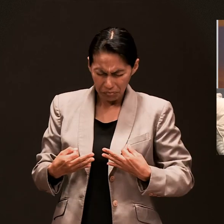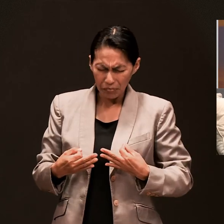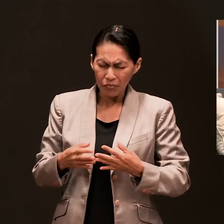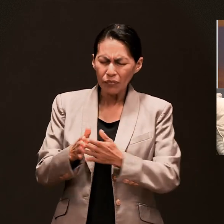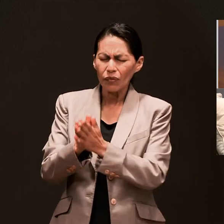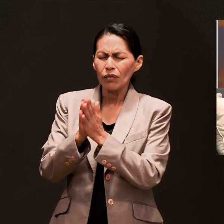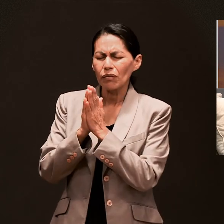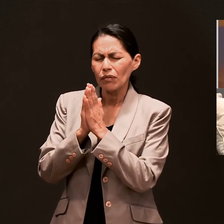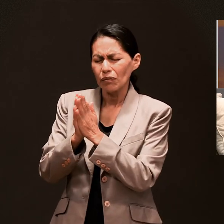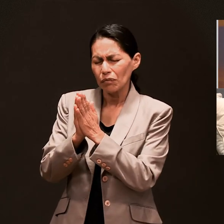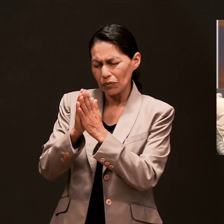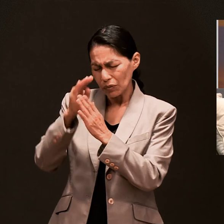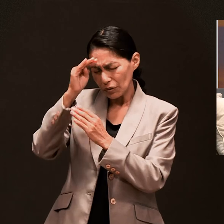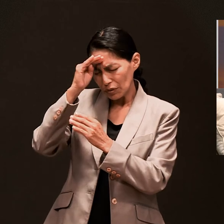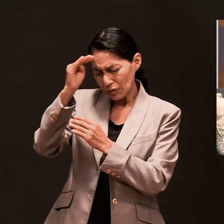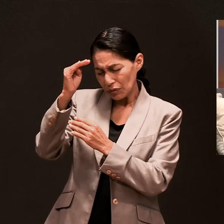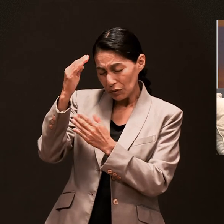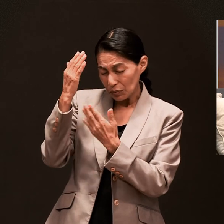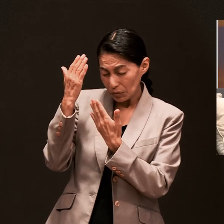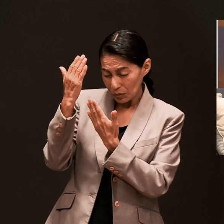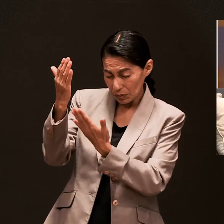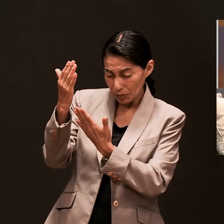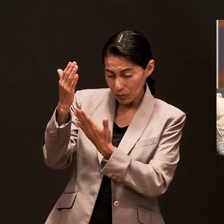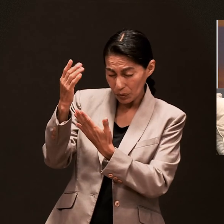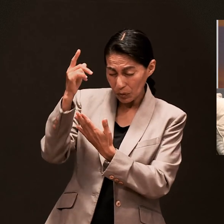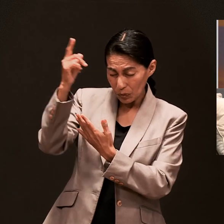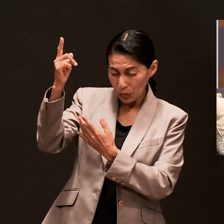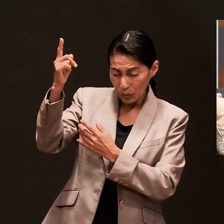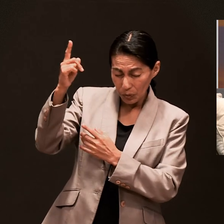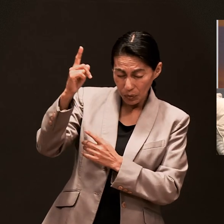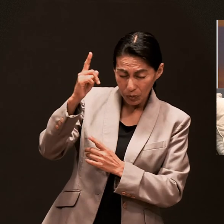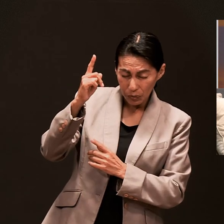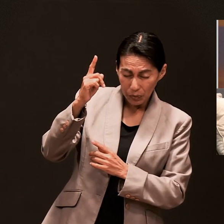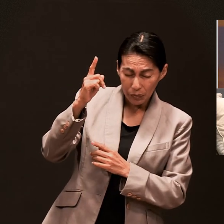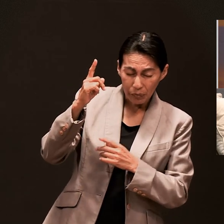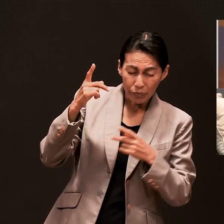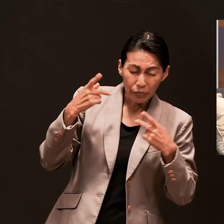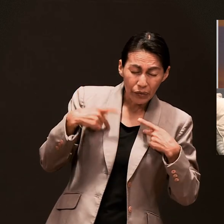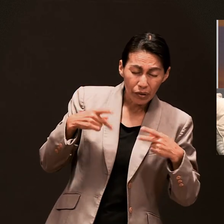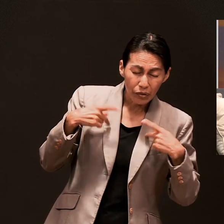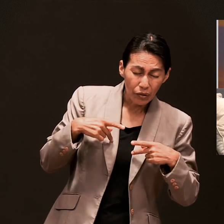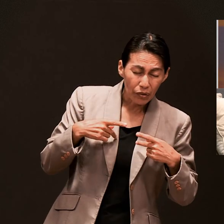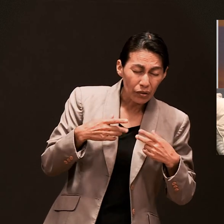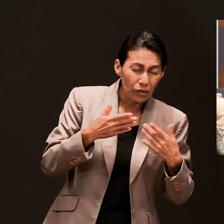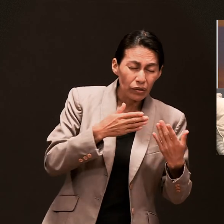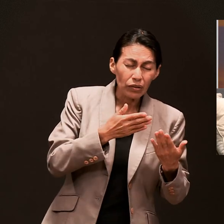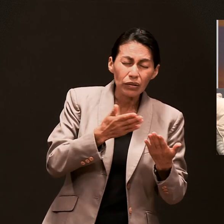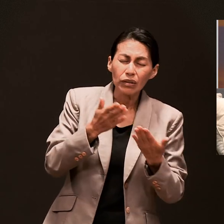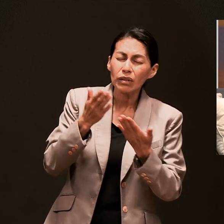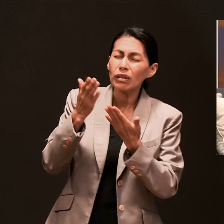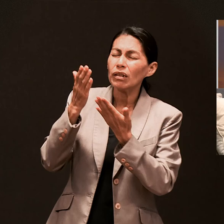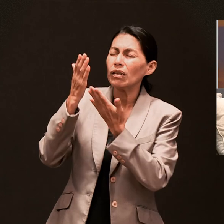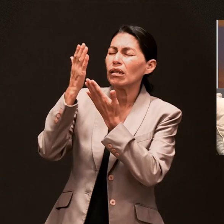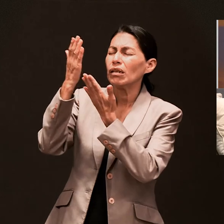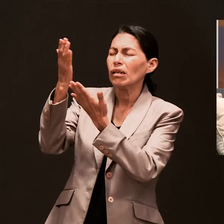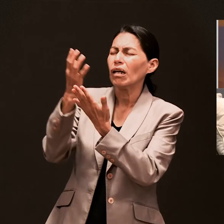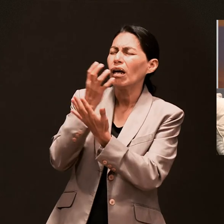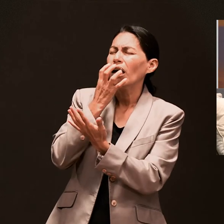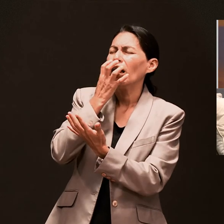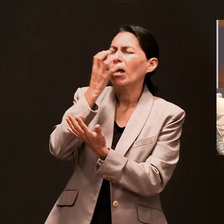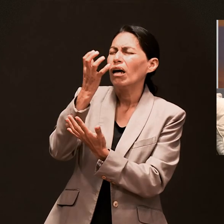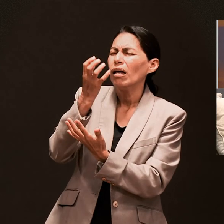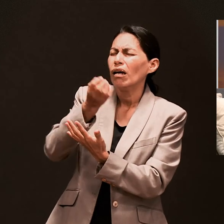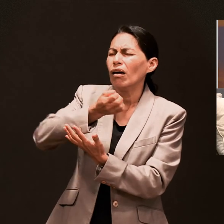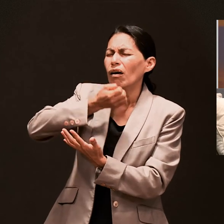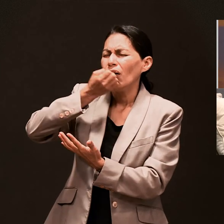por salud y bienestar pedimos señor que tú te muevas entre aquellos